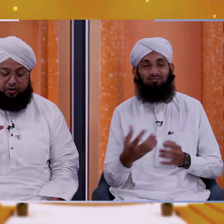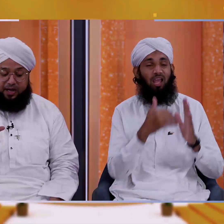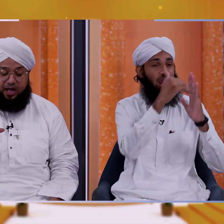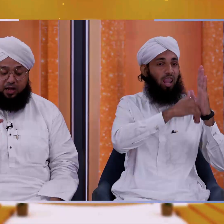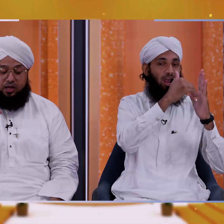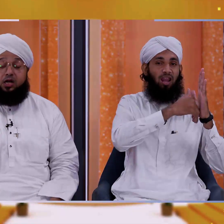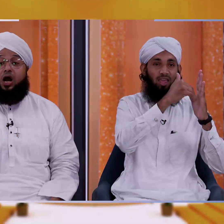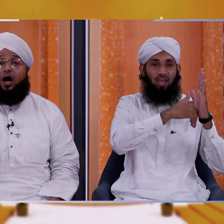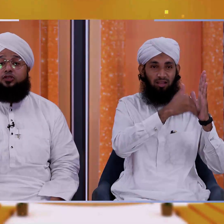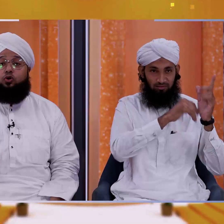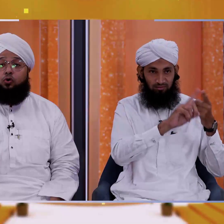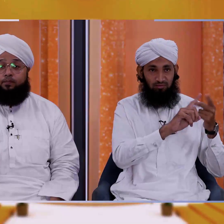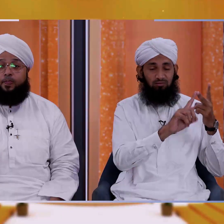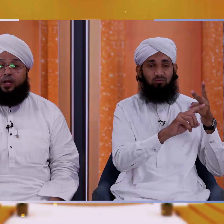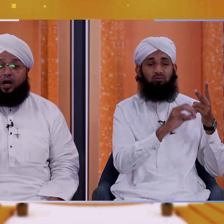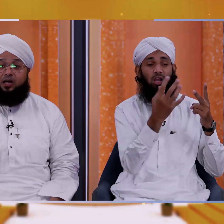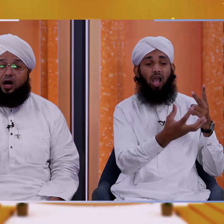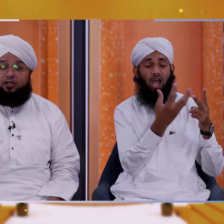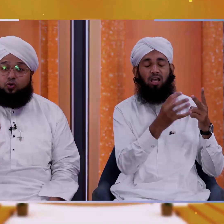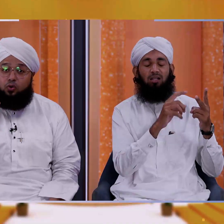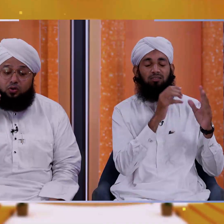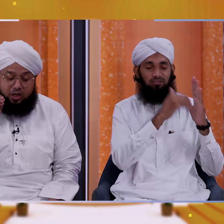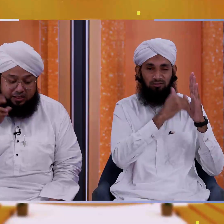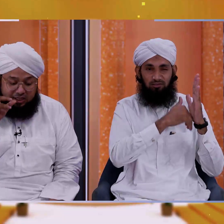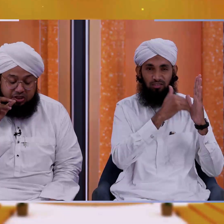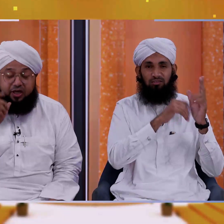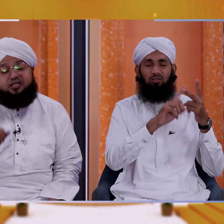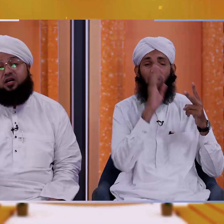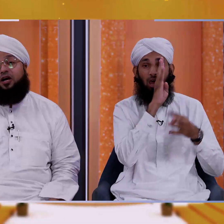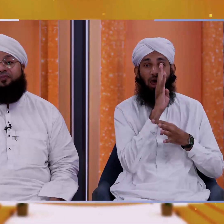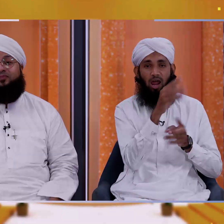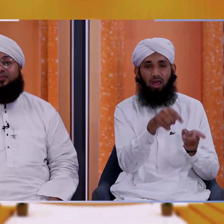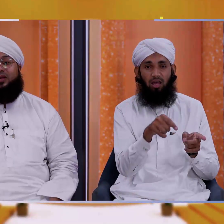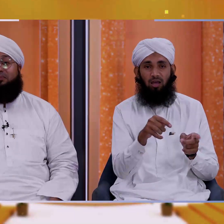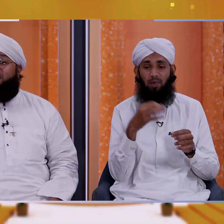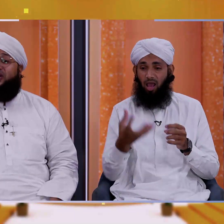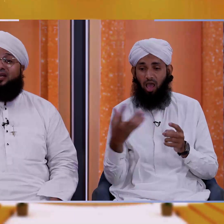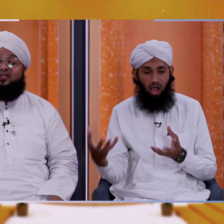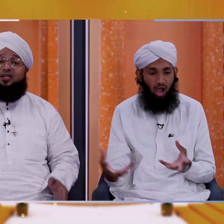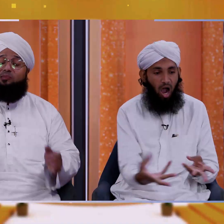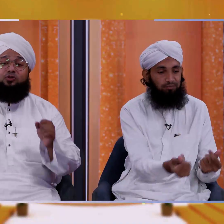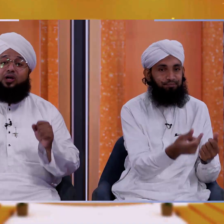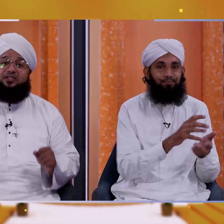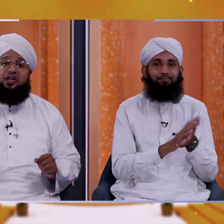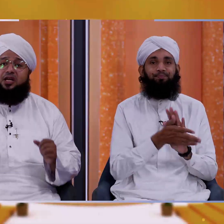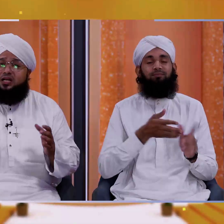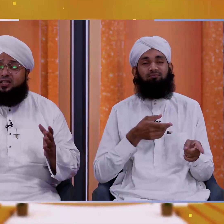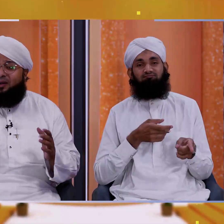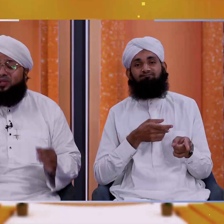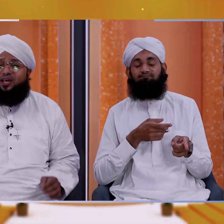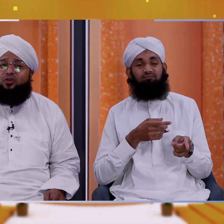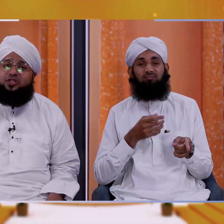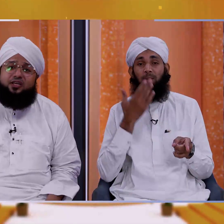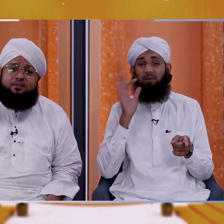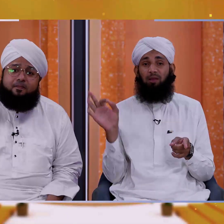یا فرمایا گھاس کو، آگ گھاس کو کھا جاتی ہے، اس طرح۔ مدنی چینل کے ناظرین یا موجود حاضرین، ذرا